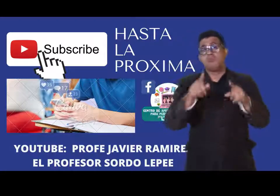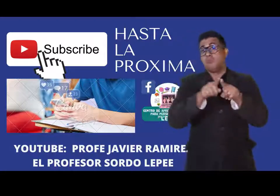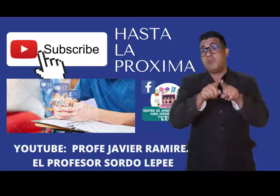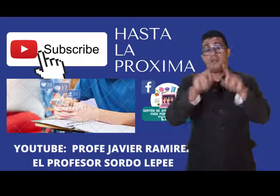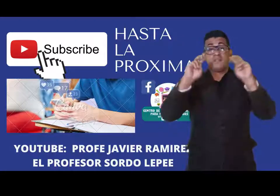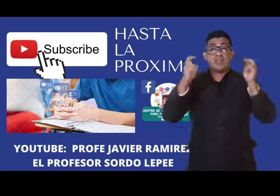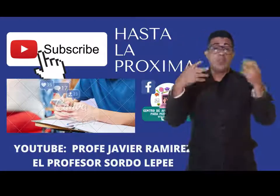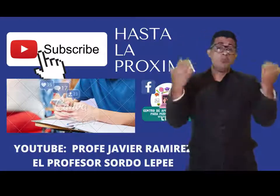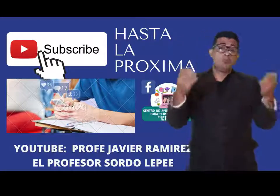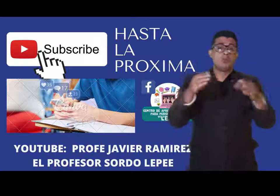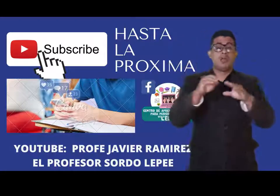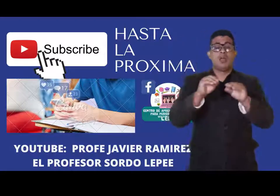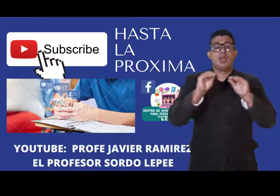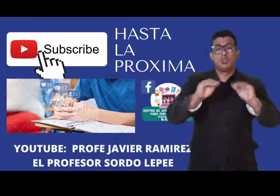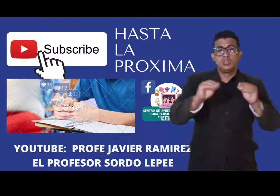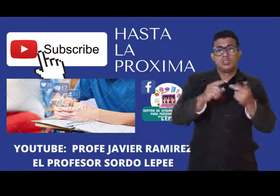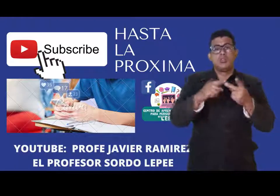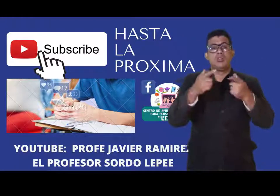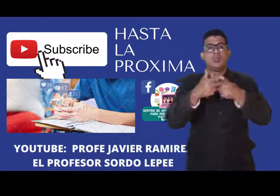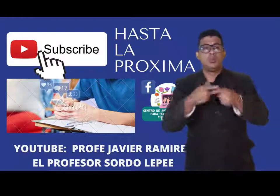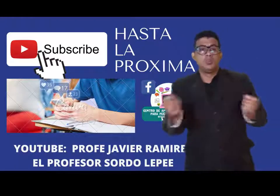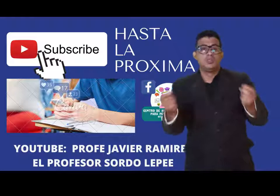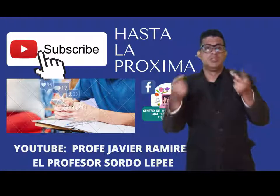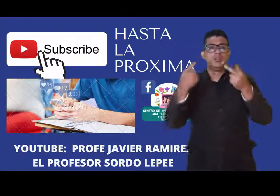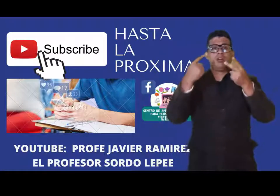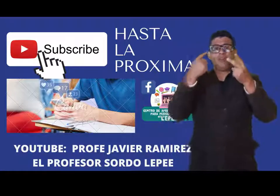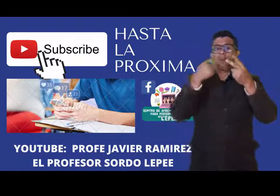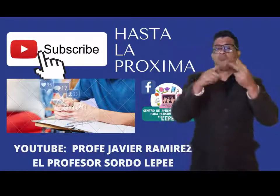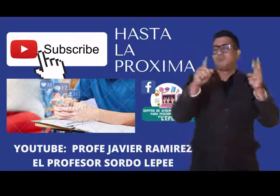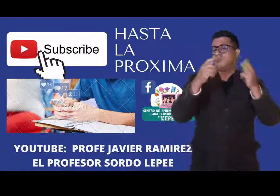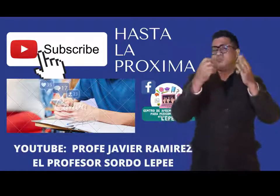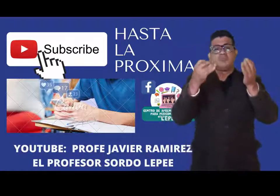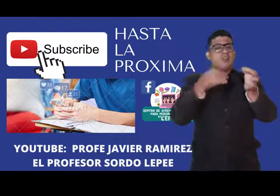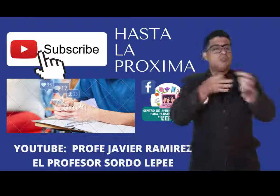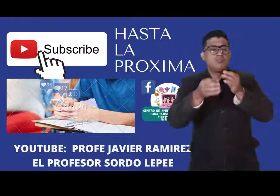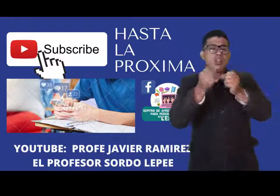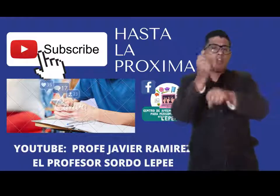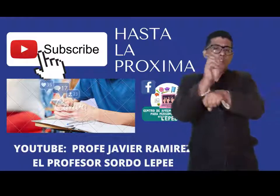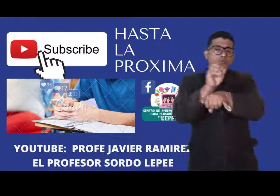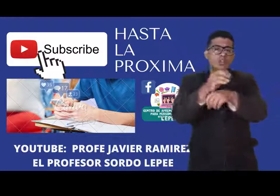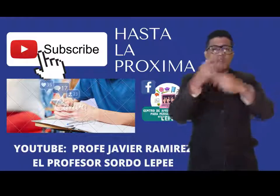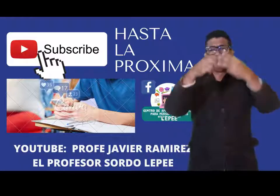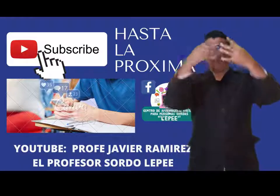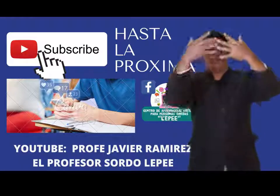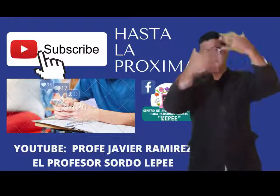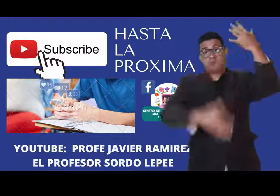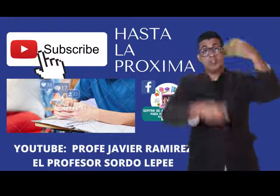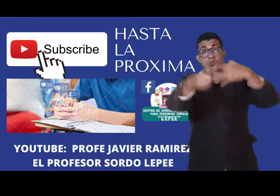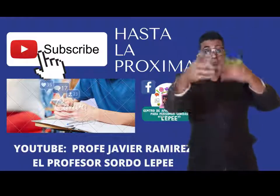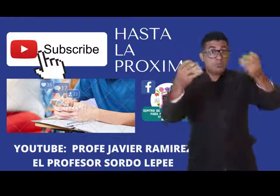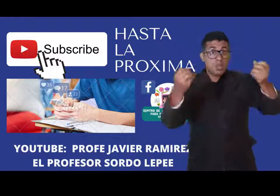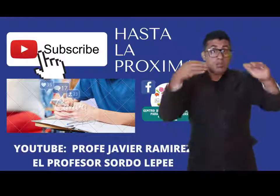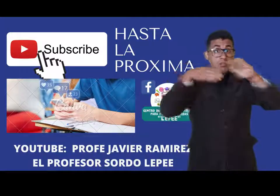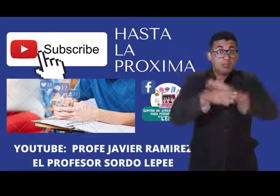observar y poder entonces compartir desde los temas educativos y así otros temas